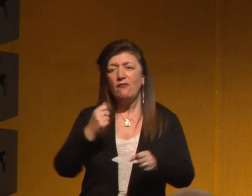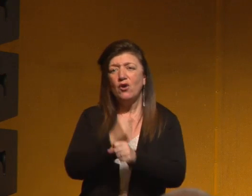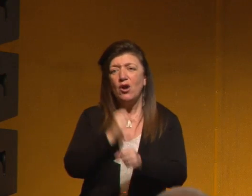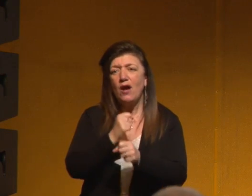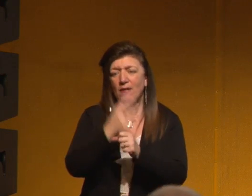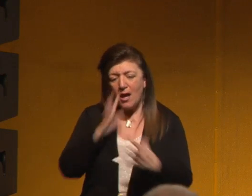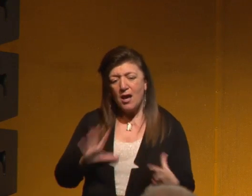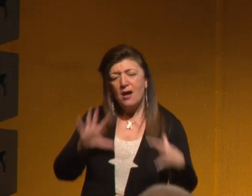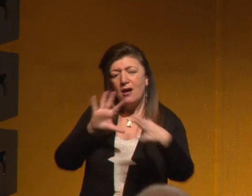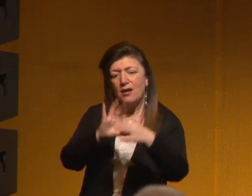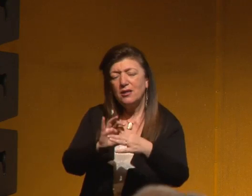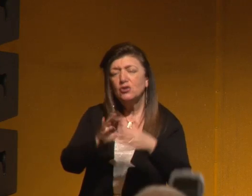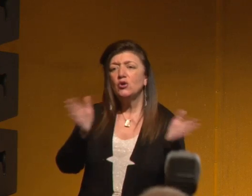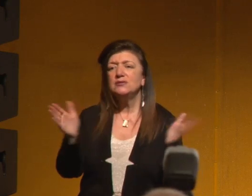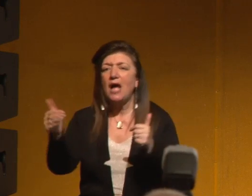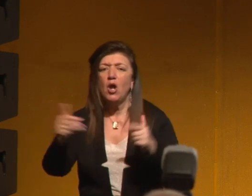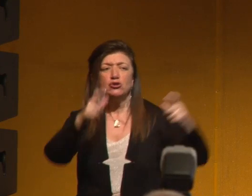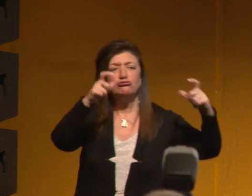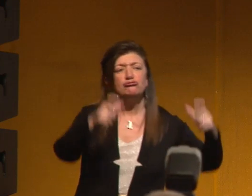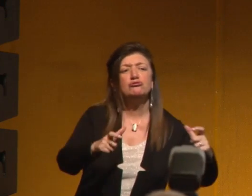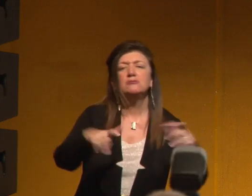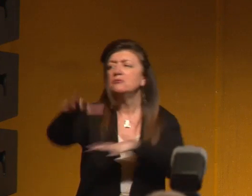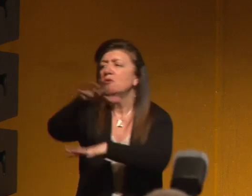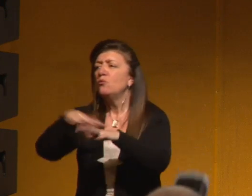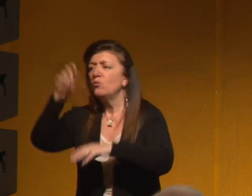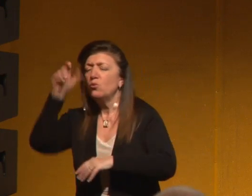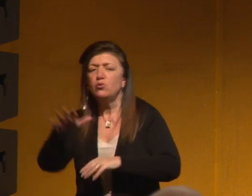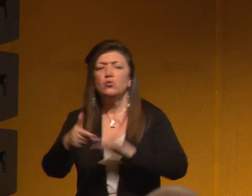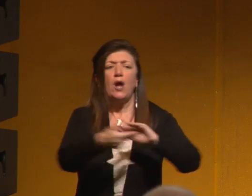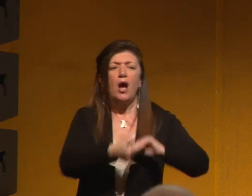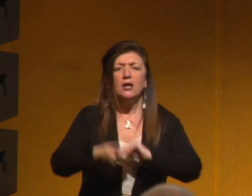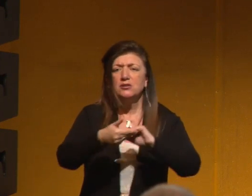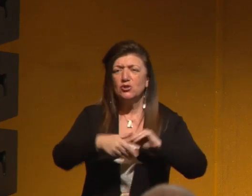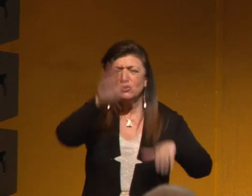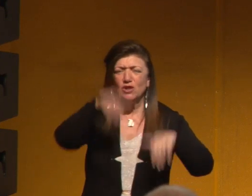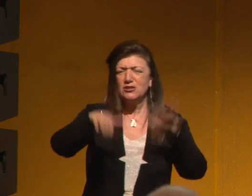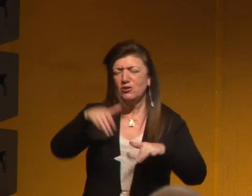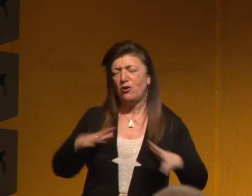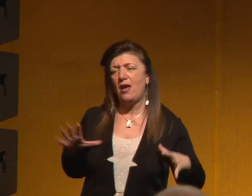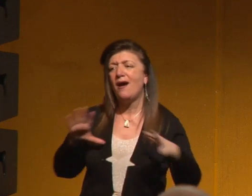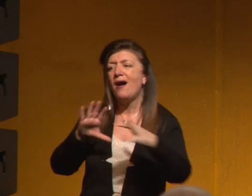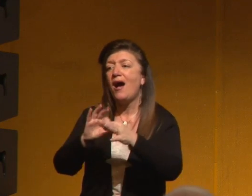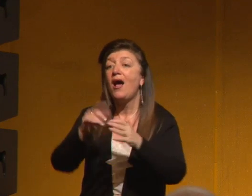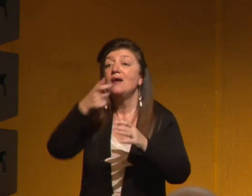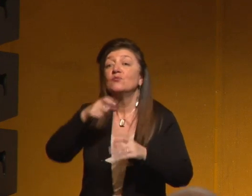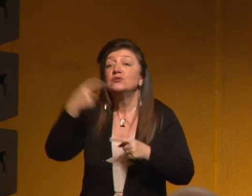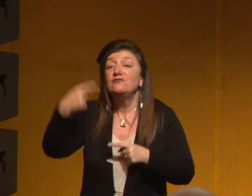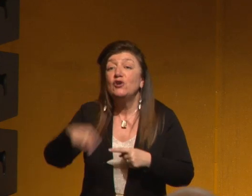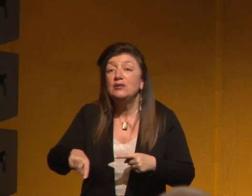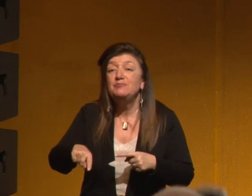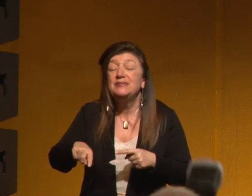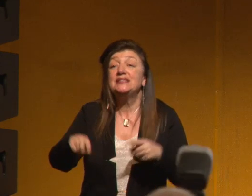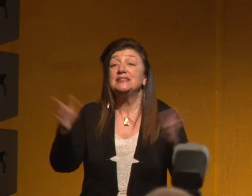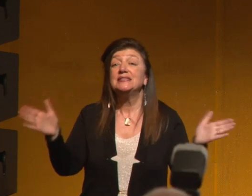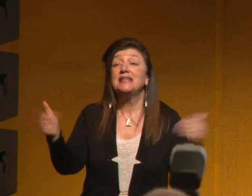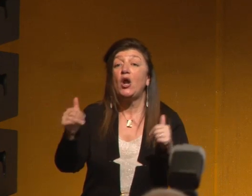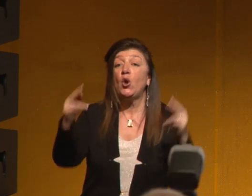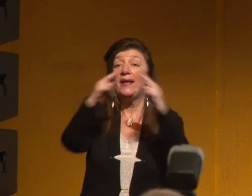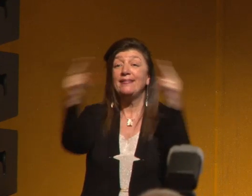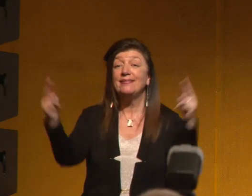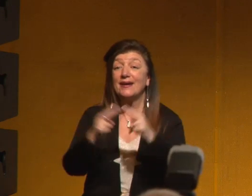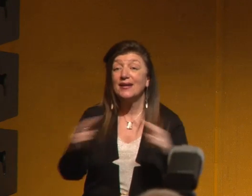istituzioni i luoghi di cultura le associazioni perché questo è il salone internazionale del libro di torino è